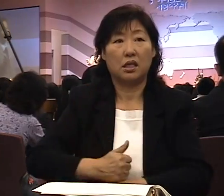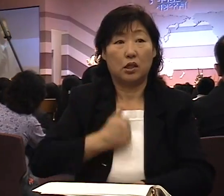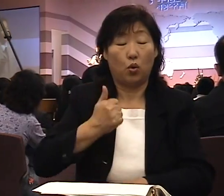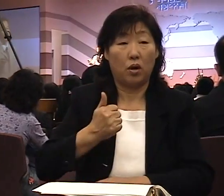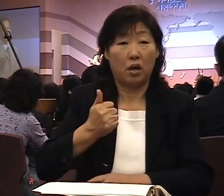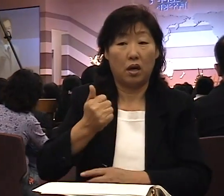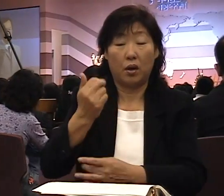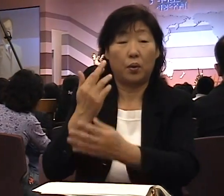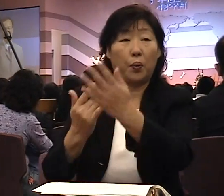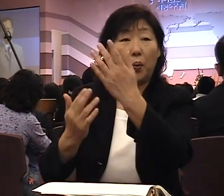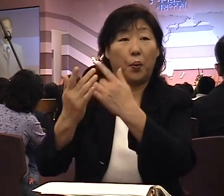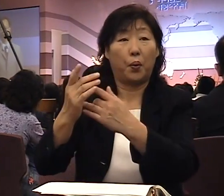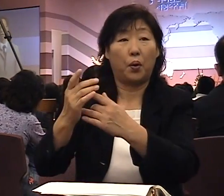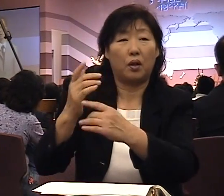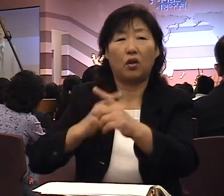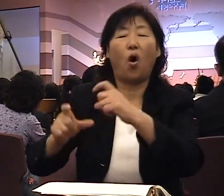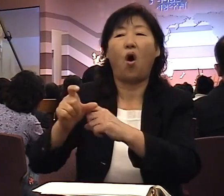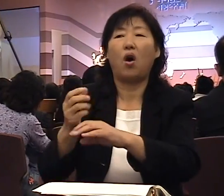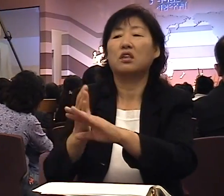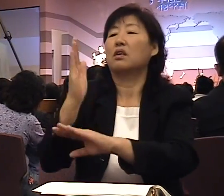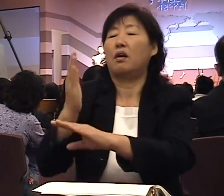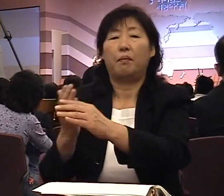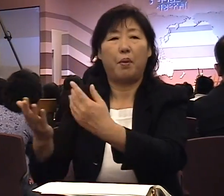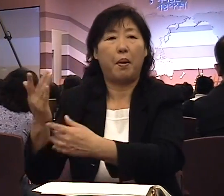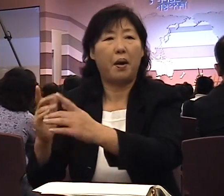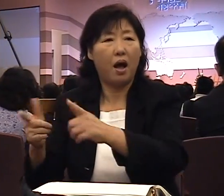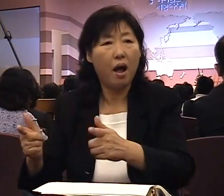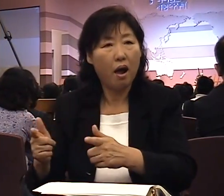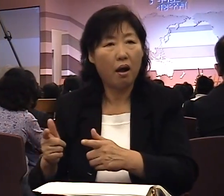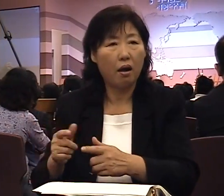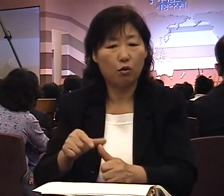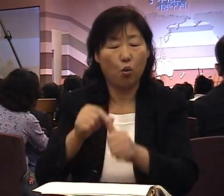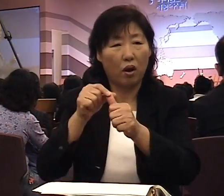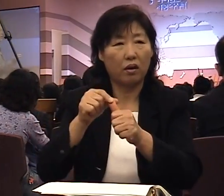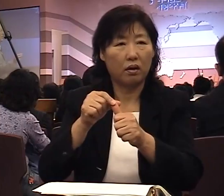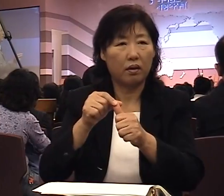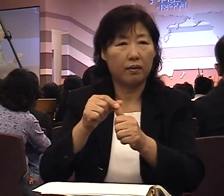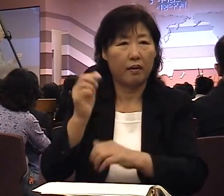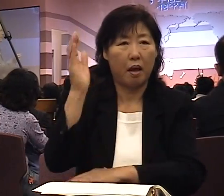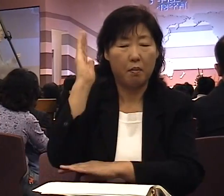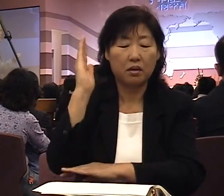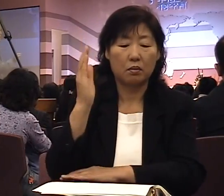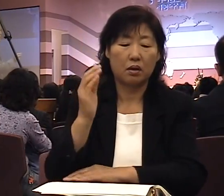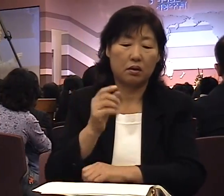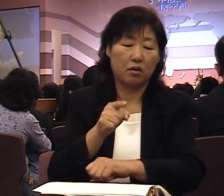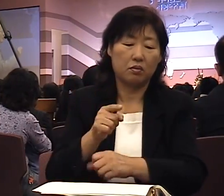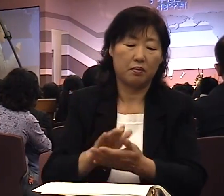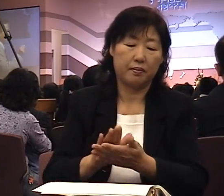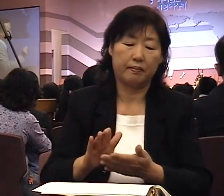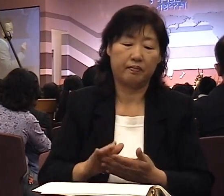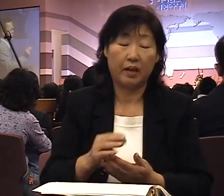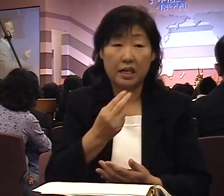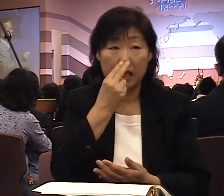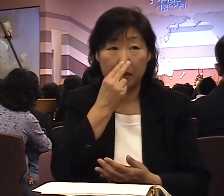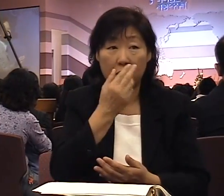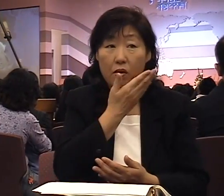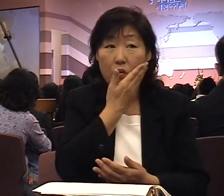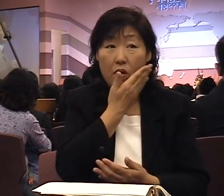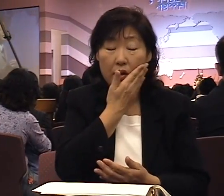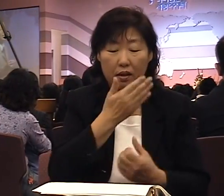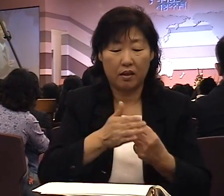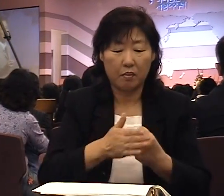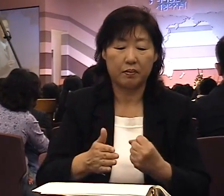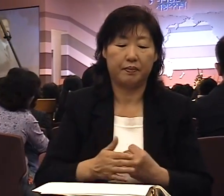때문에 십자가에 나오는 자들에게 구원이 주어진다 말씀하시는 것입니다. 생명이 귀하기